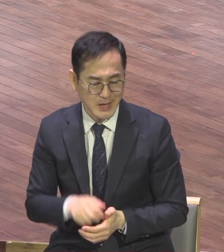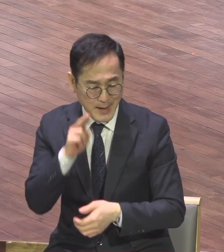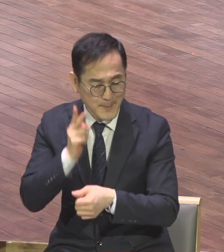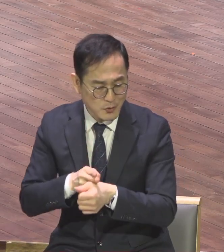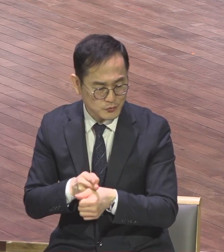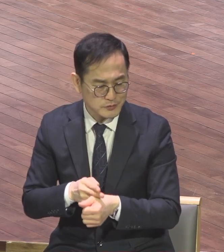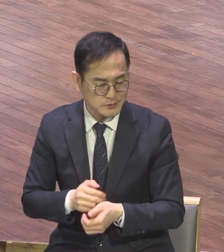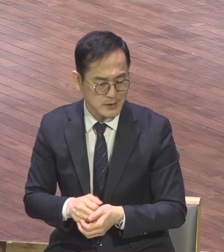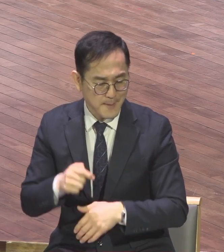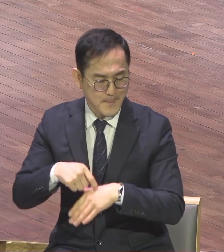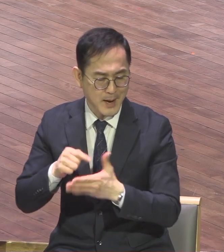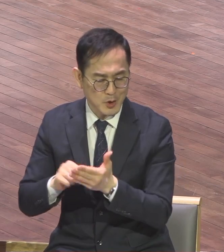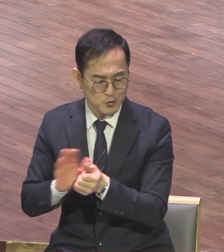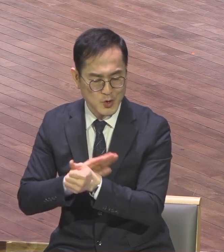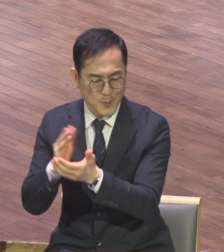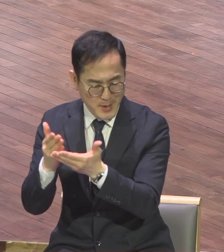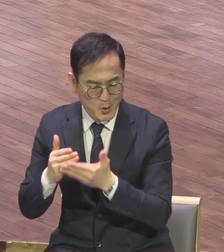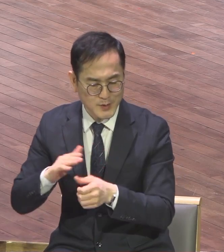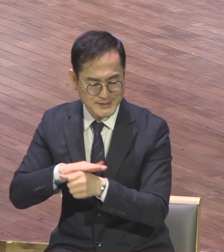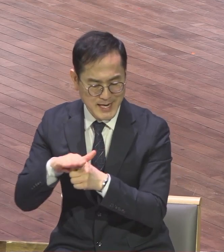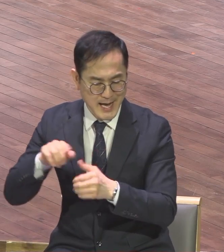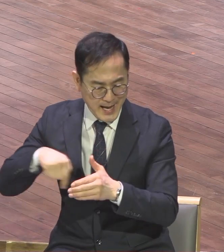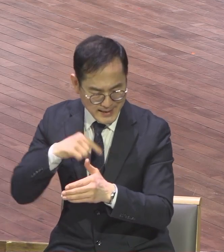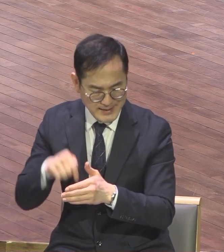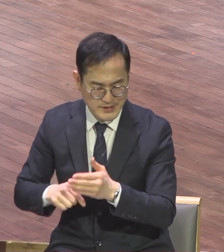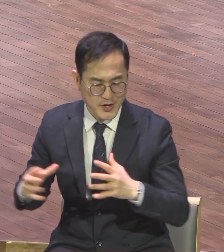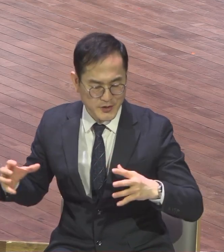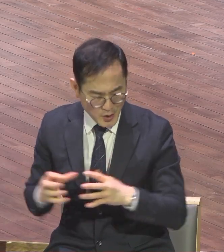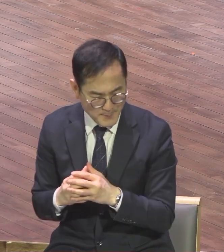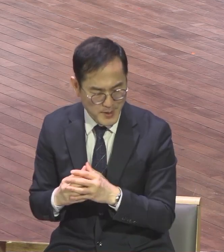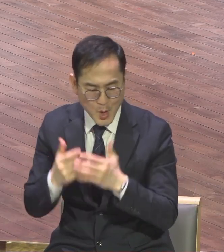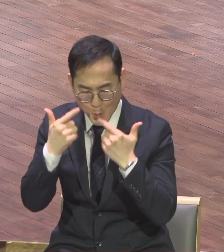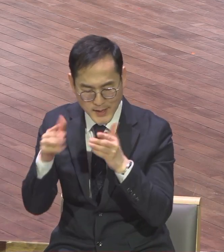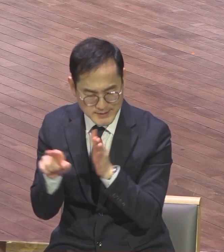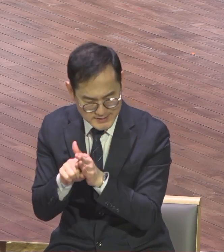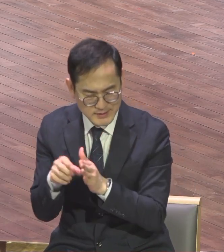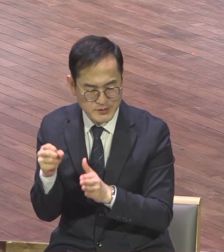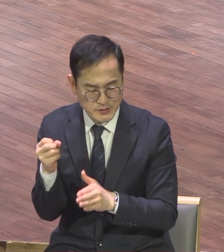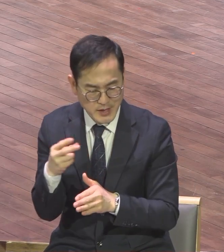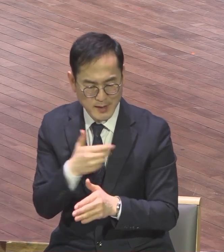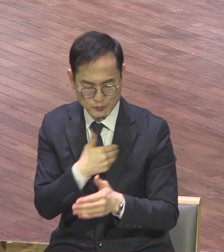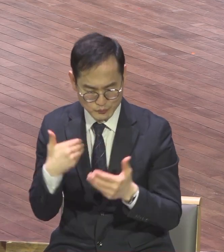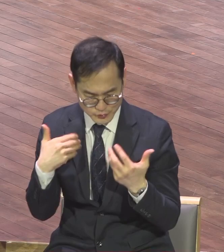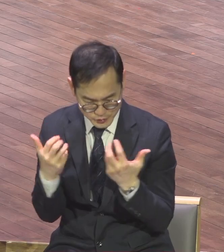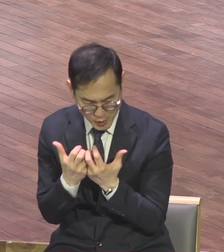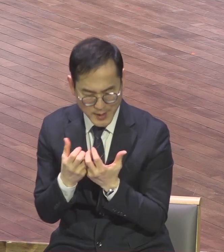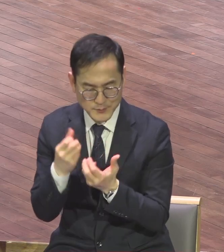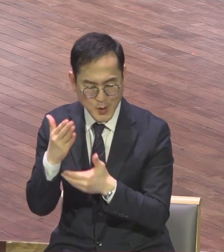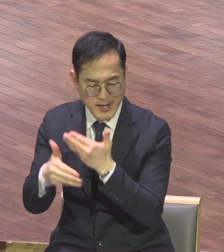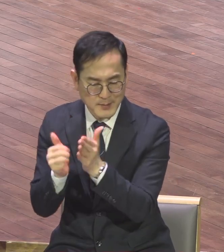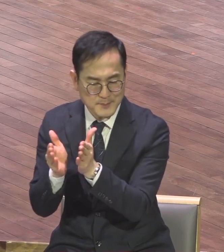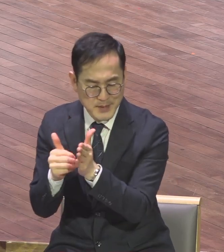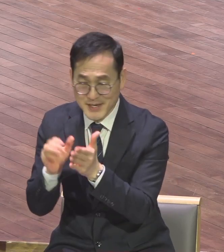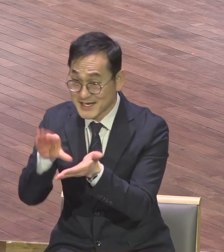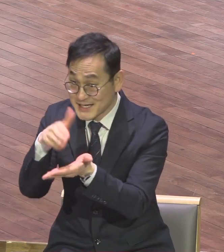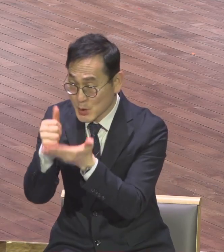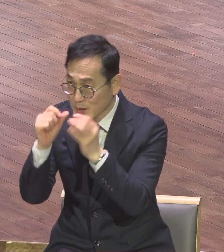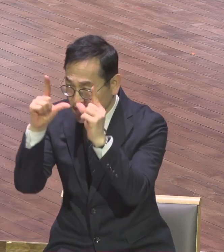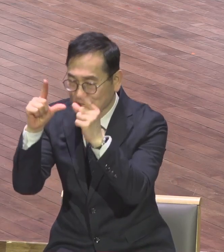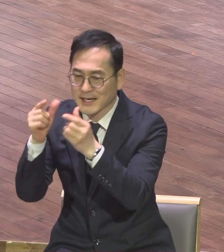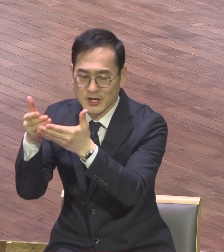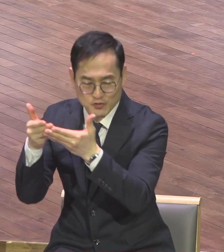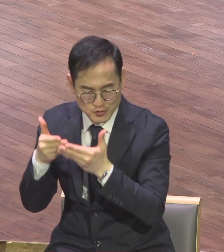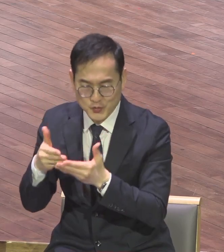그들로 마음의 위안을 받고 사랑 안에서 연합하여 확신한 이의 모든 풍성함과 하나님의 비밀인 그리스도를 깨닫게 하려 함이니 그 안에는